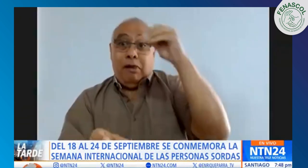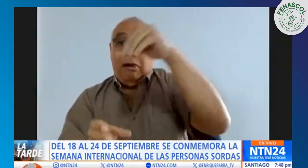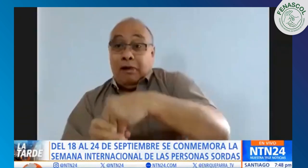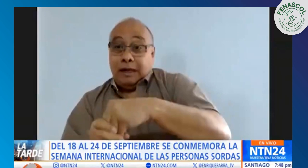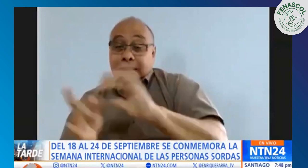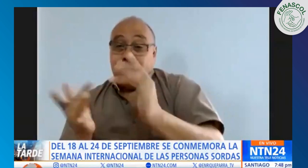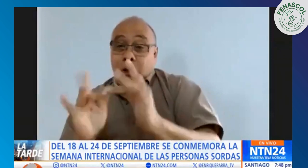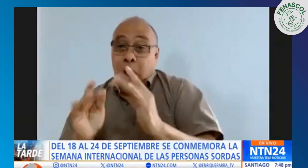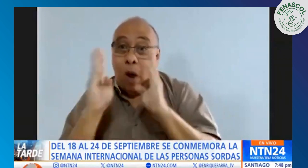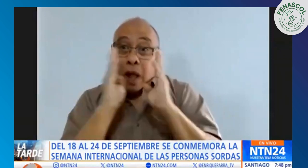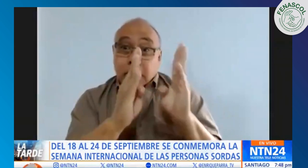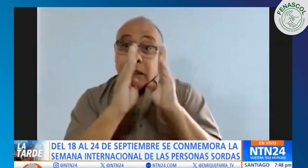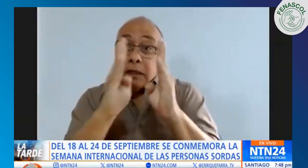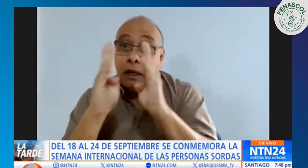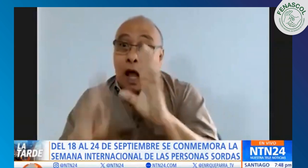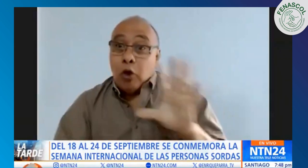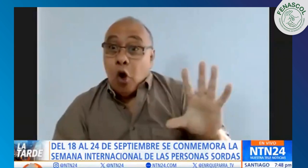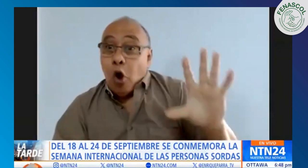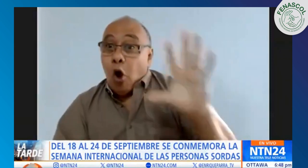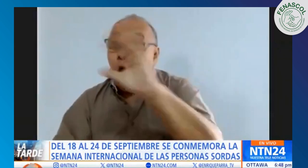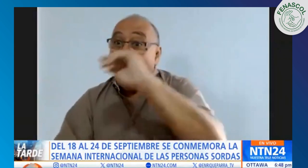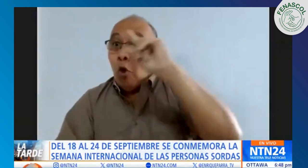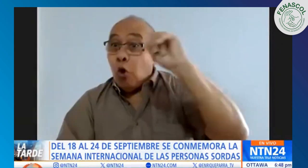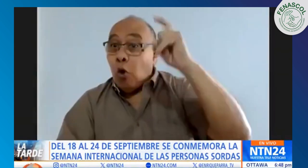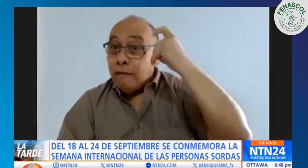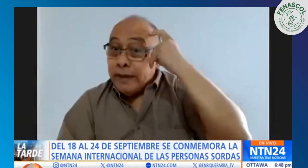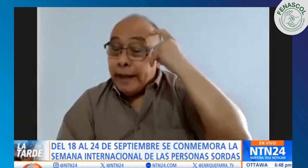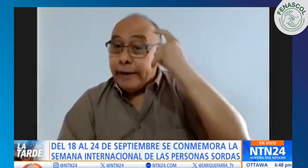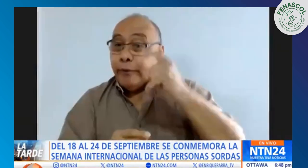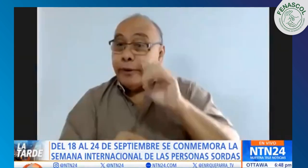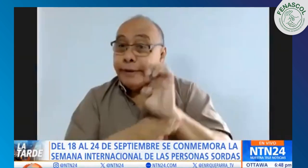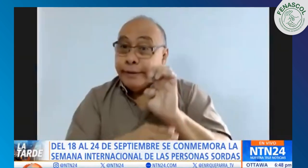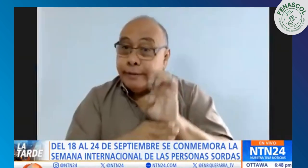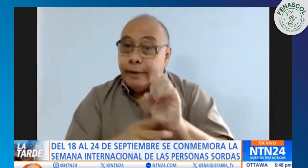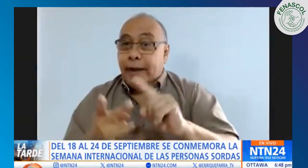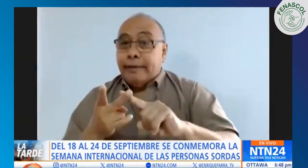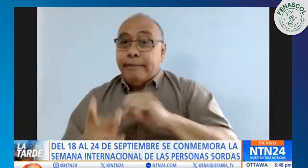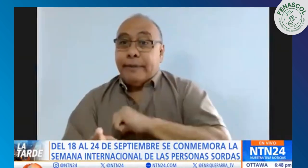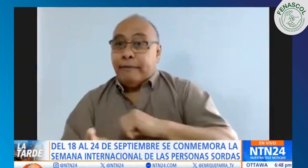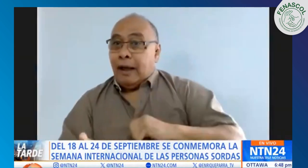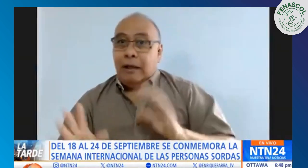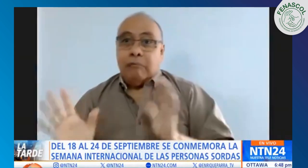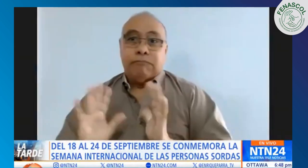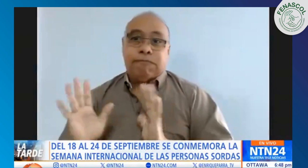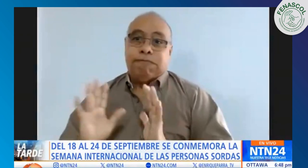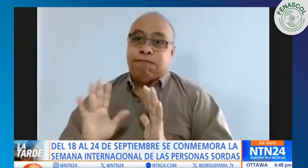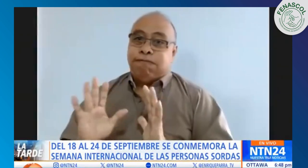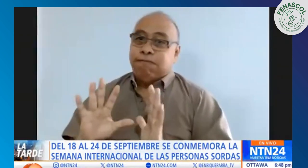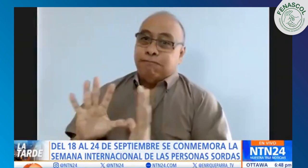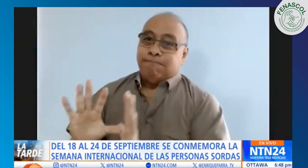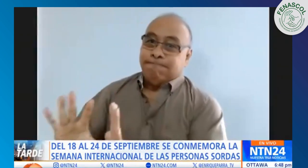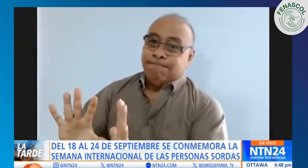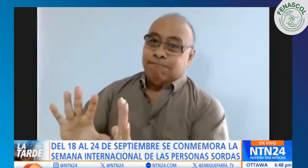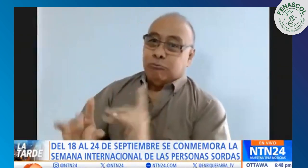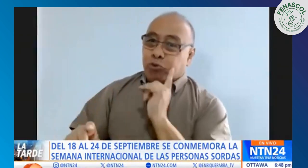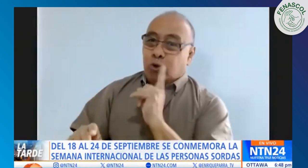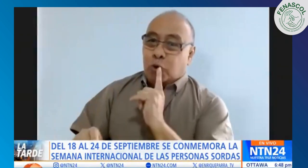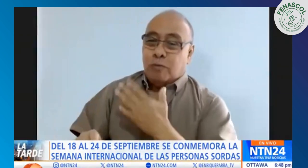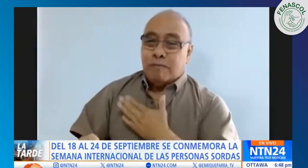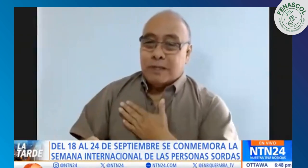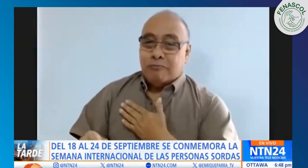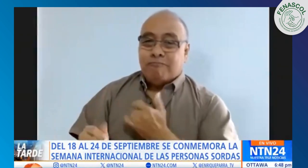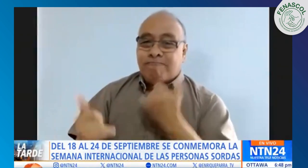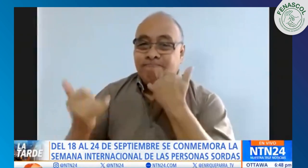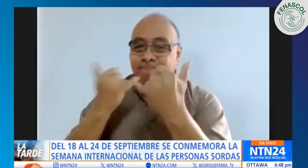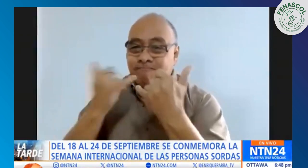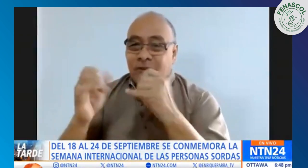hacer los ajustes razonables correspondientes. Entonces, FENASCOL ha creado un servicio que, a falta de